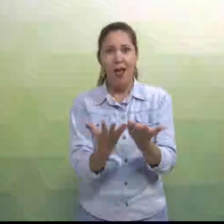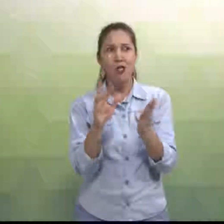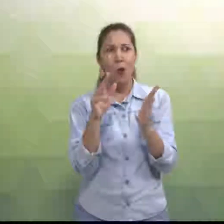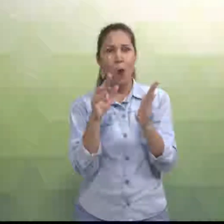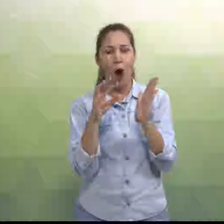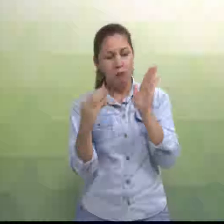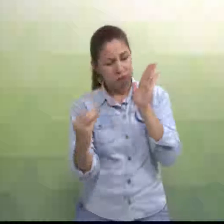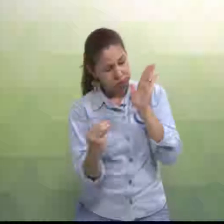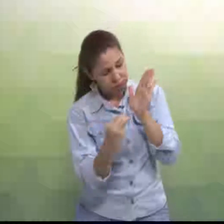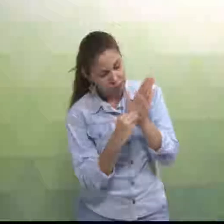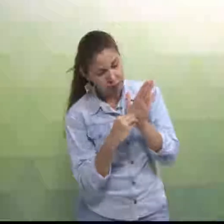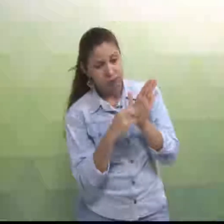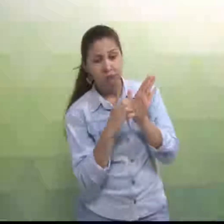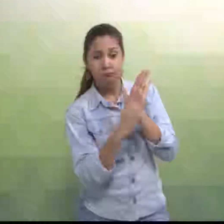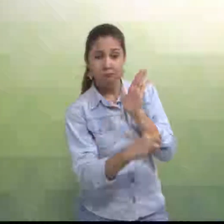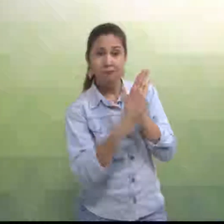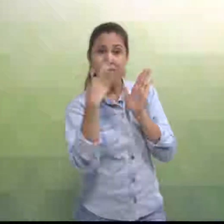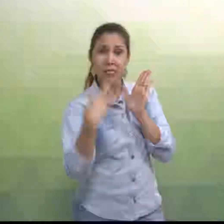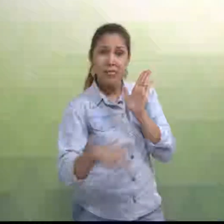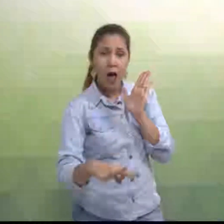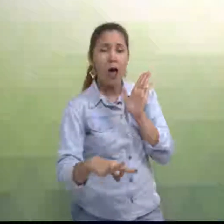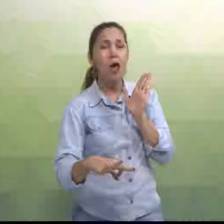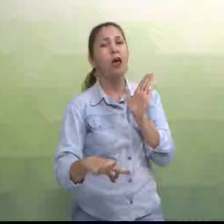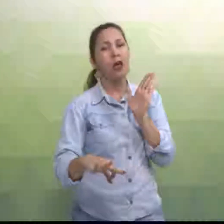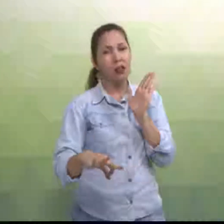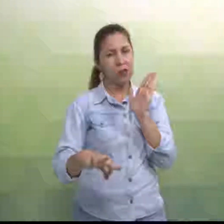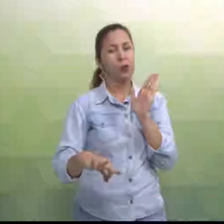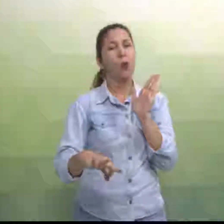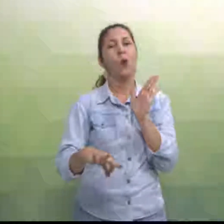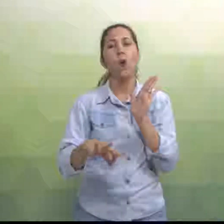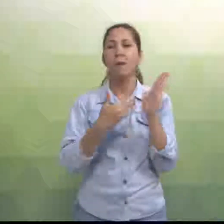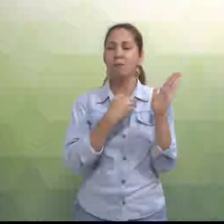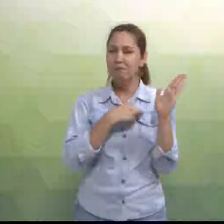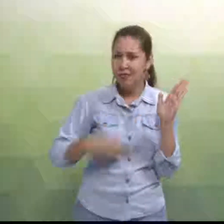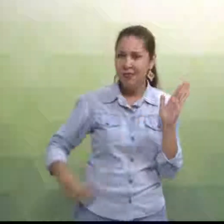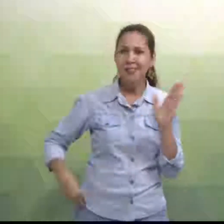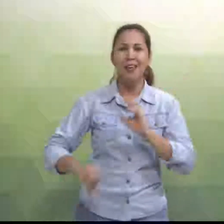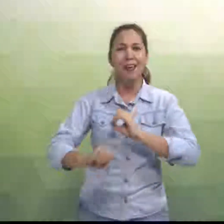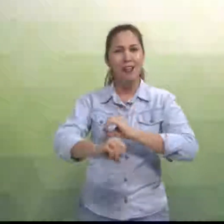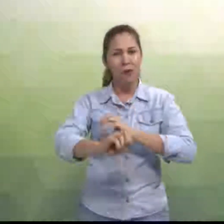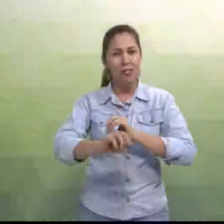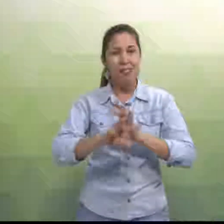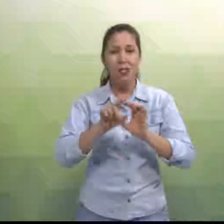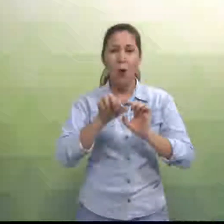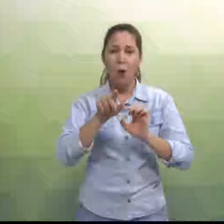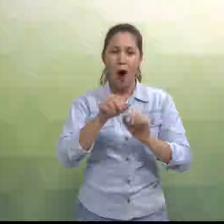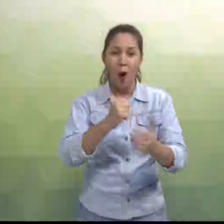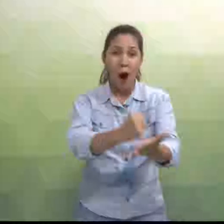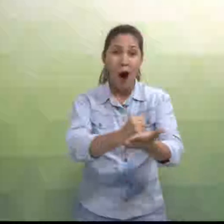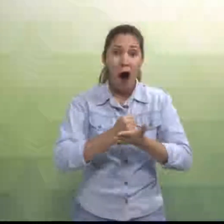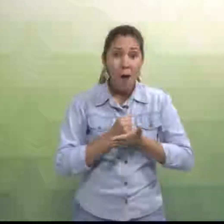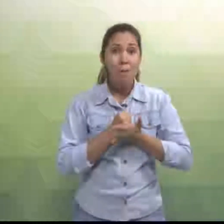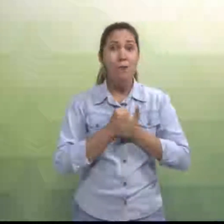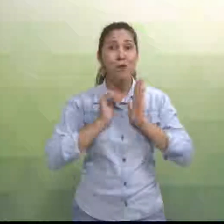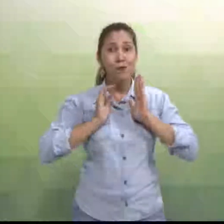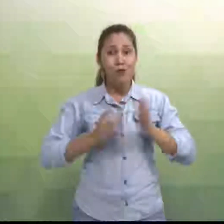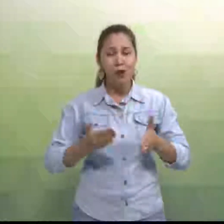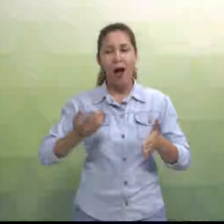Educação. É necessário que seja oferecido a esse aluno uma estrutura correta,